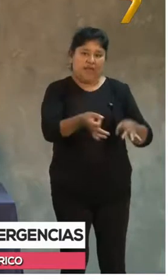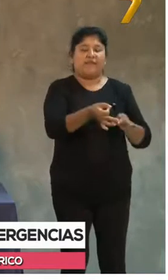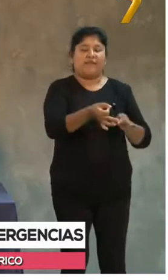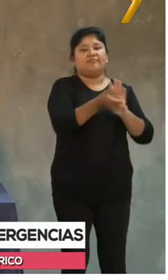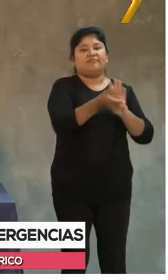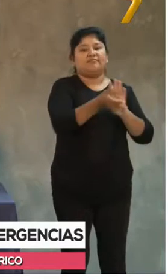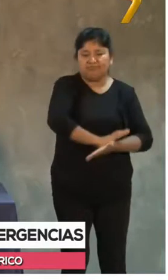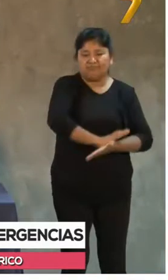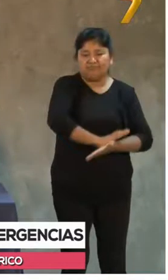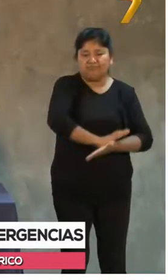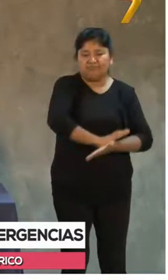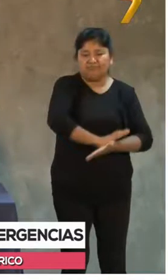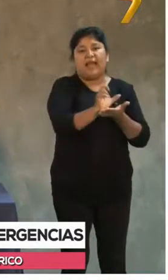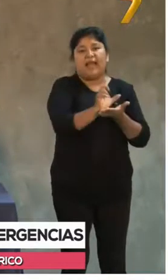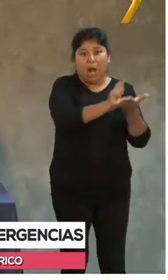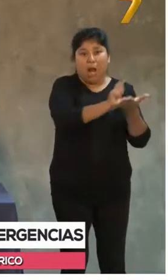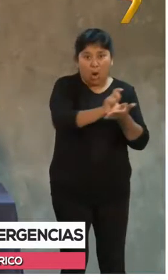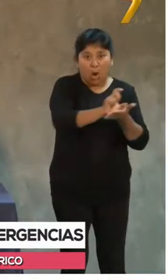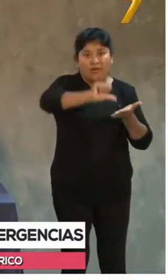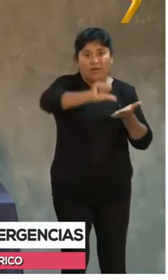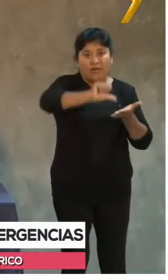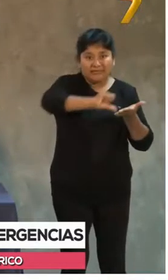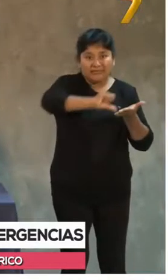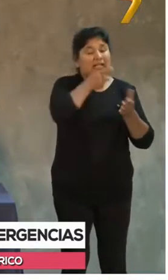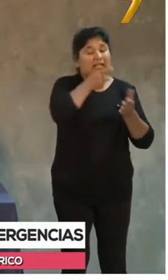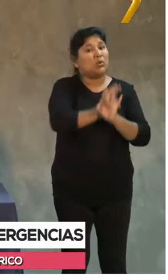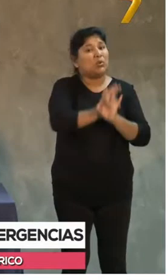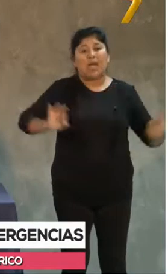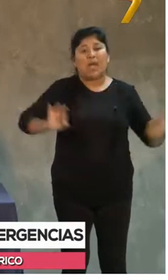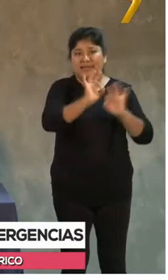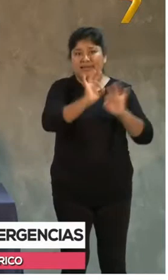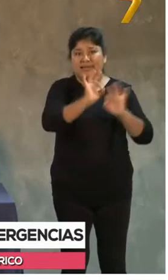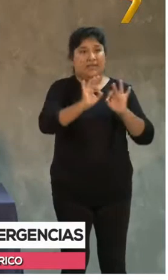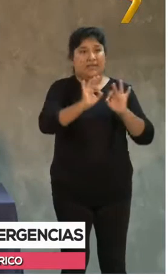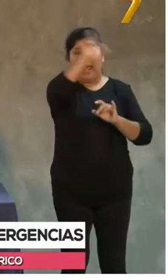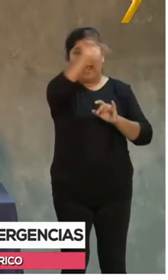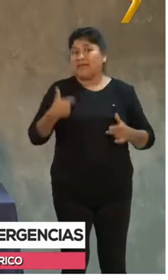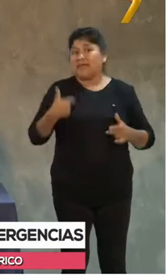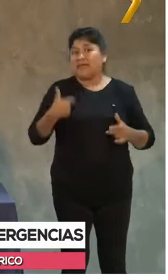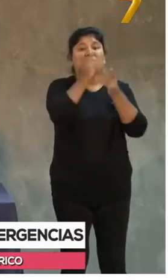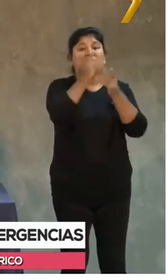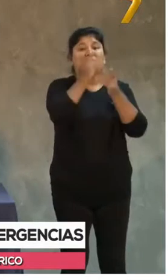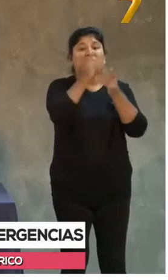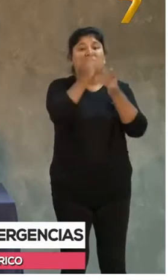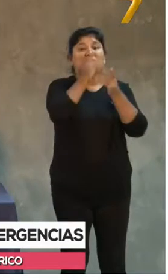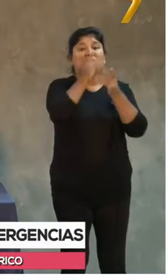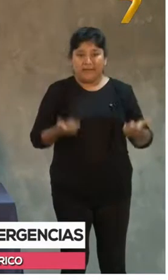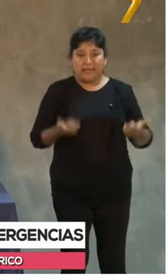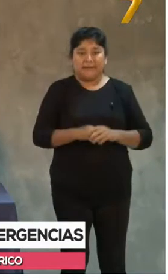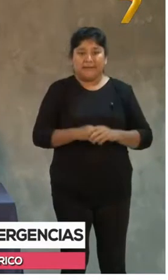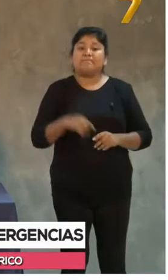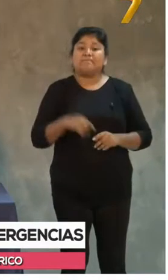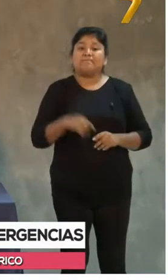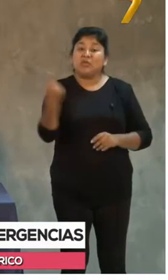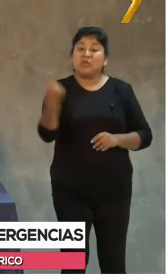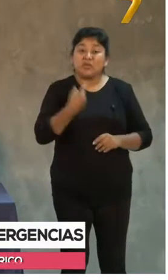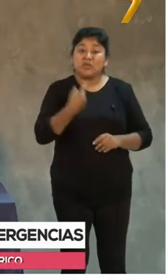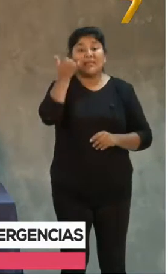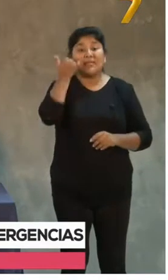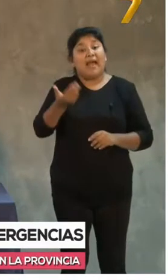todo el país. No hay para comprar muchos de los insumos que se requieren en ningún lugar del país. Por lo tanto, nosotros ya habíamos